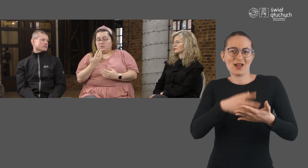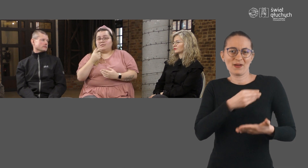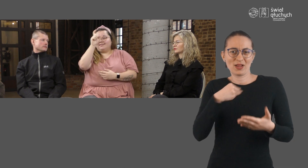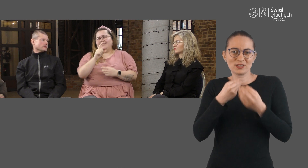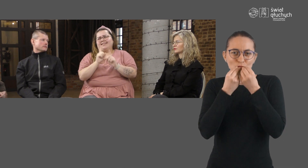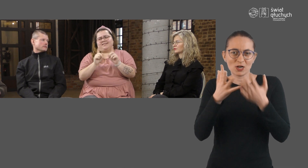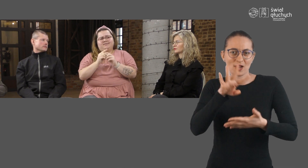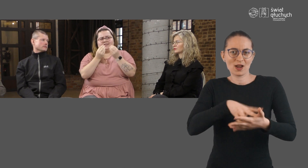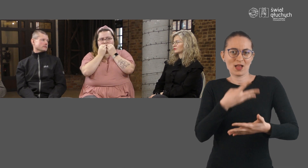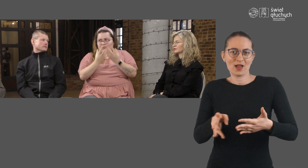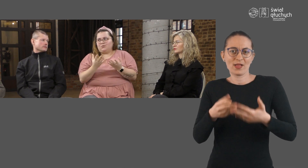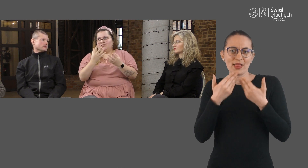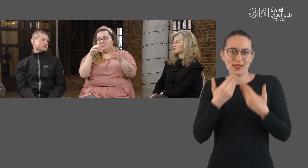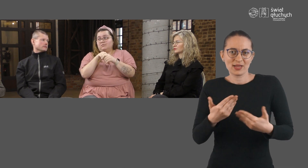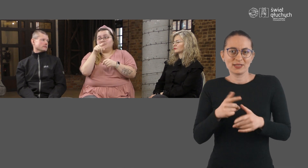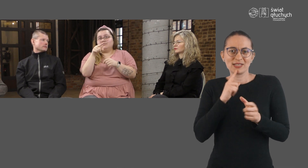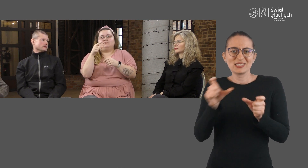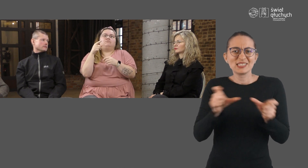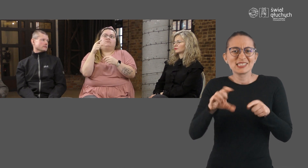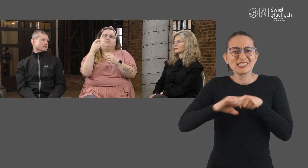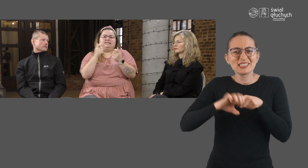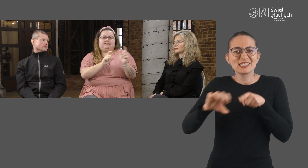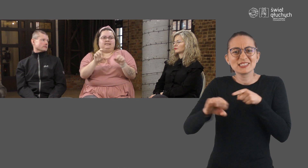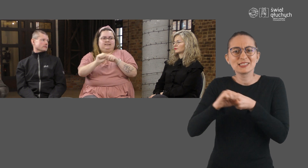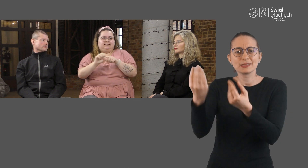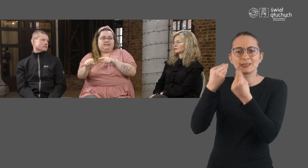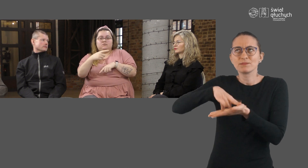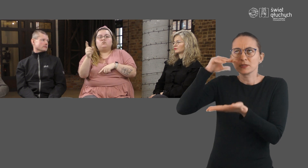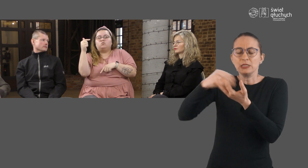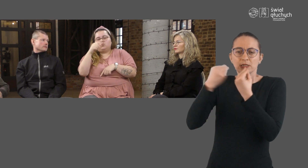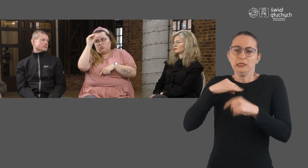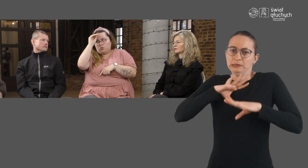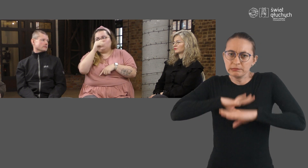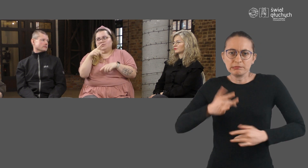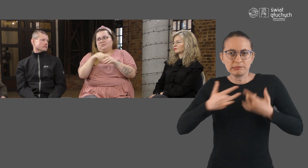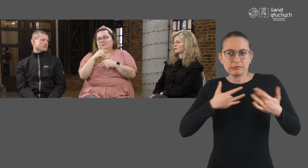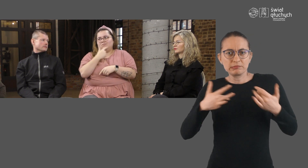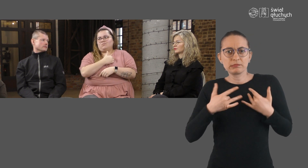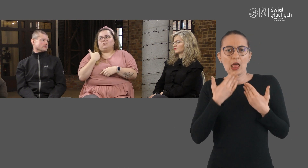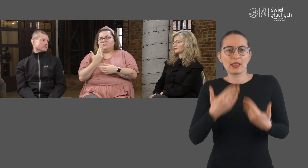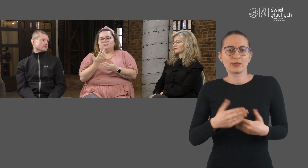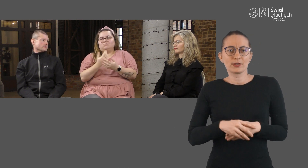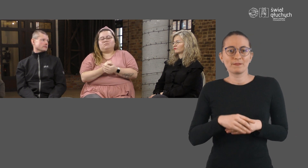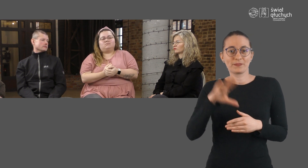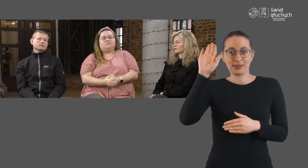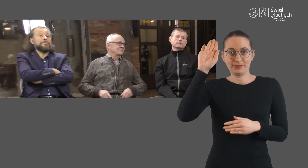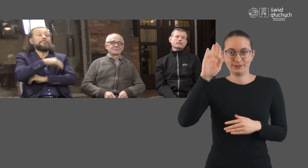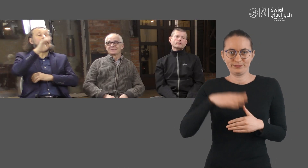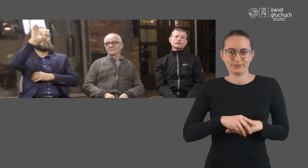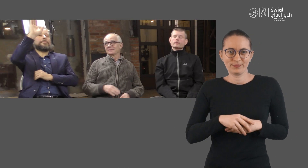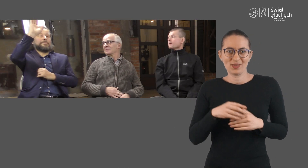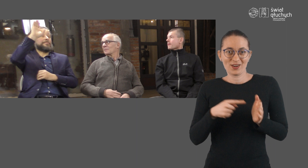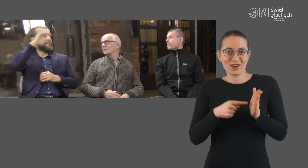i rzeczywiście bardzo rozwinął się mój język polski. Dzięki moim wspaniałym nauczycielom i dzięki dyscyplinie, która tam jest, dyscyplinie